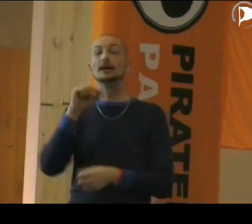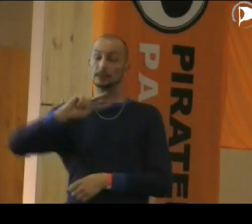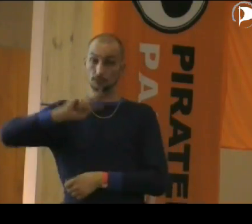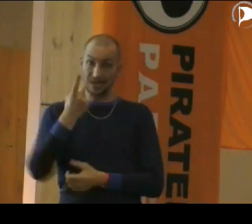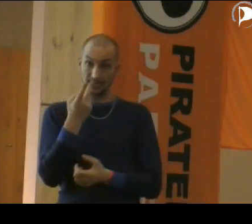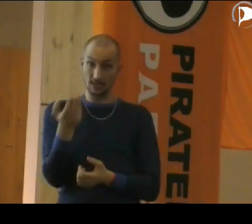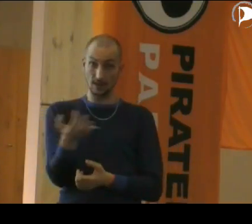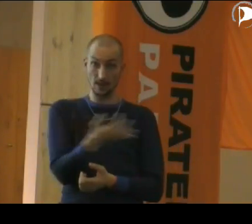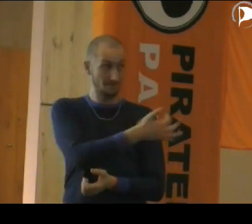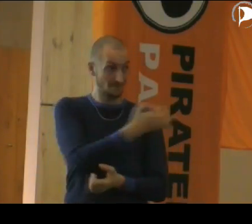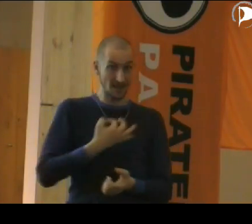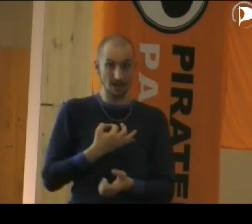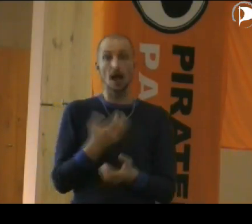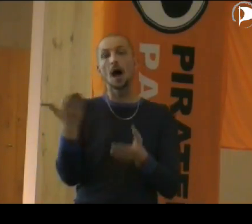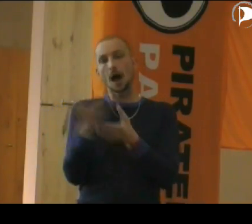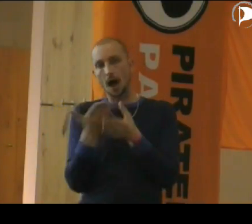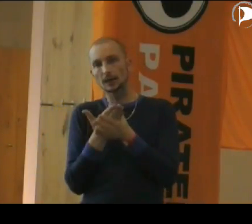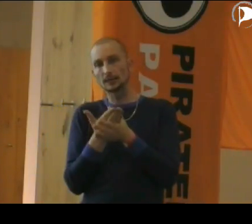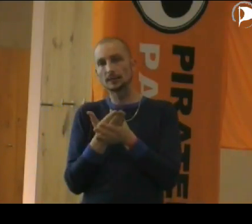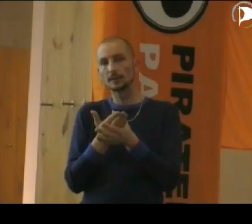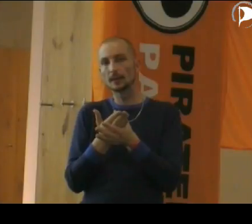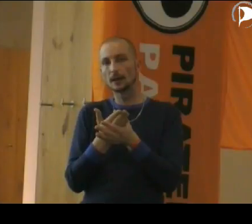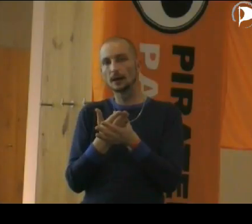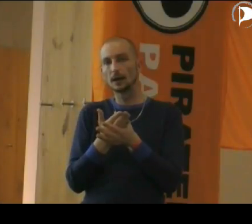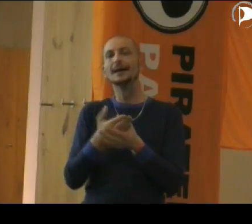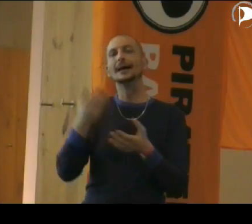wo genau erklären ich würde sie werden